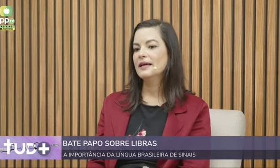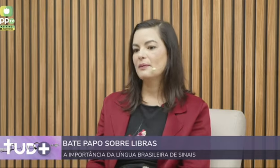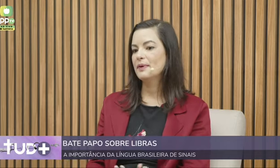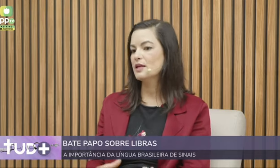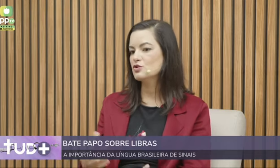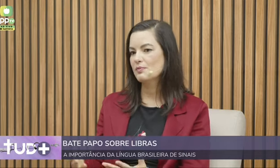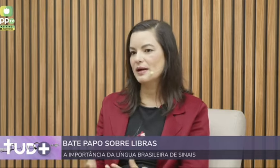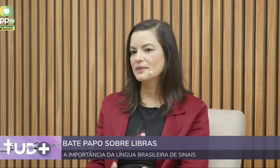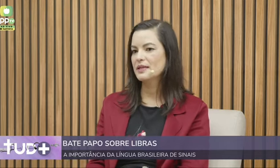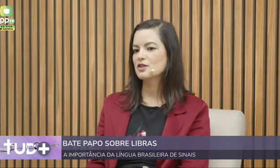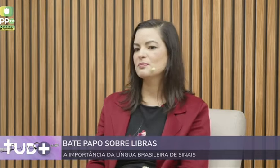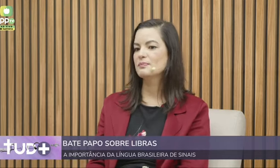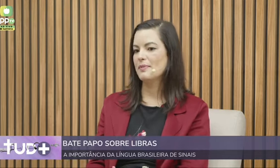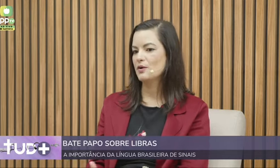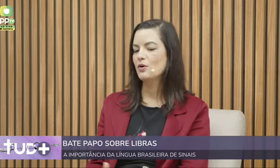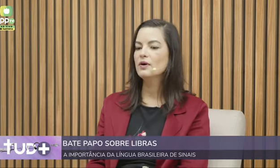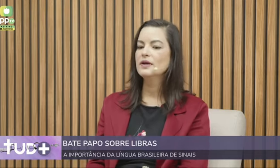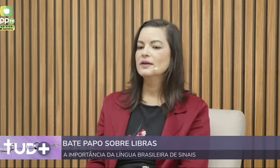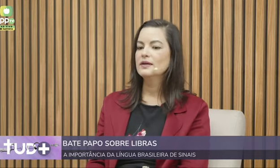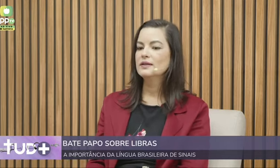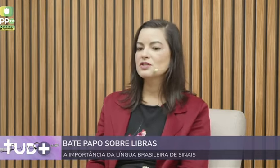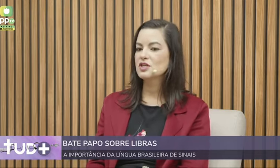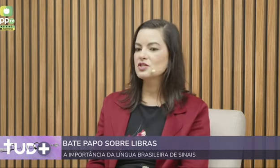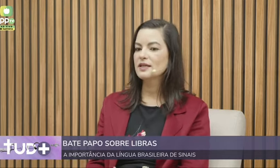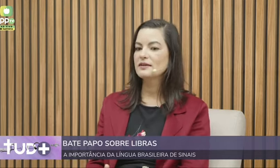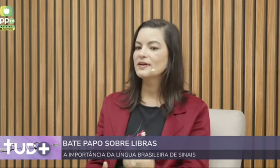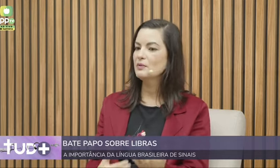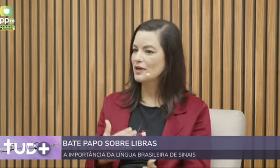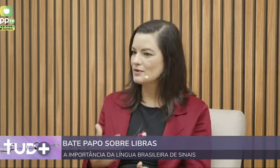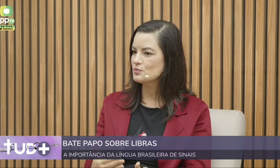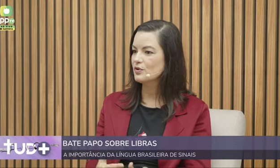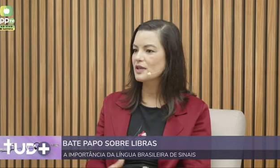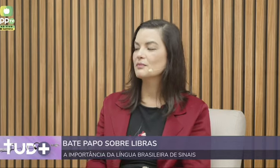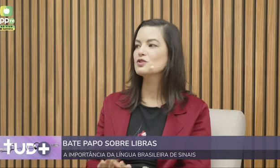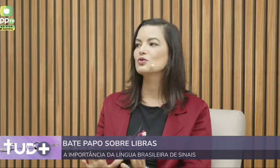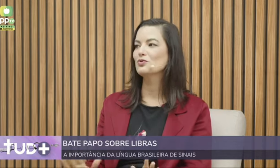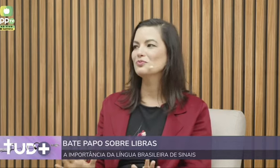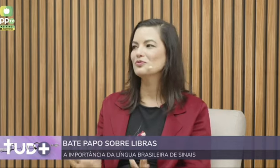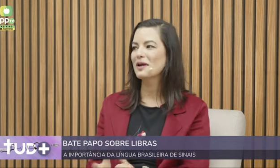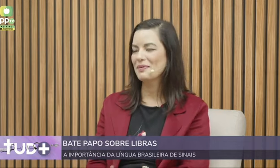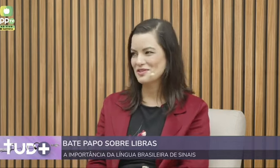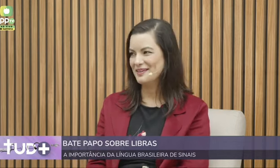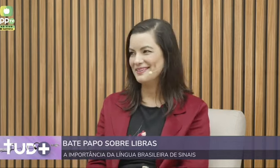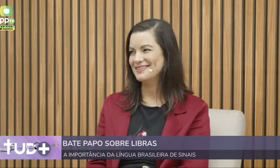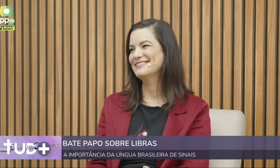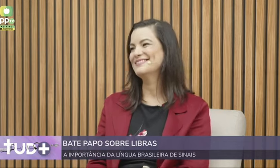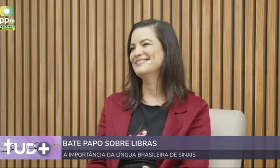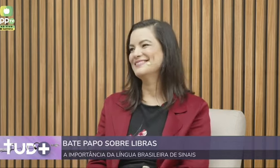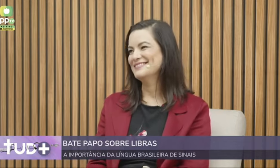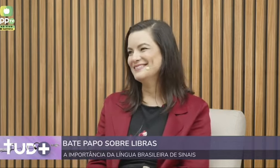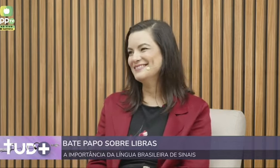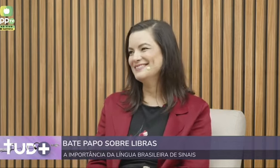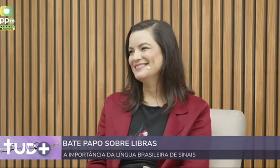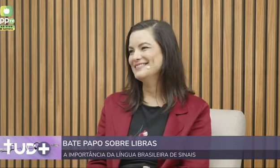né, aprende com uma rapidez maior, e tem gente que vai demorar mais um pouquinho, mas todo mundo é capaz de aprender. Que ótimo. Me ensina